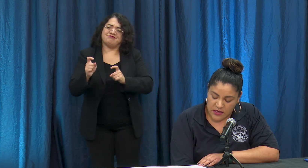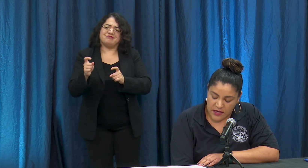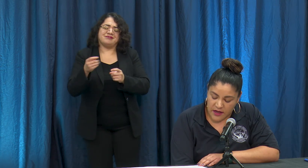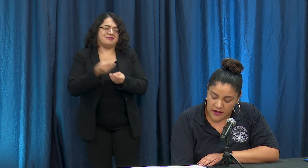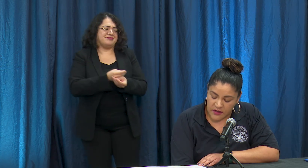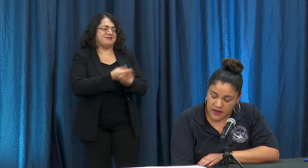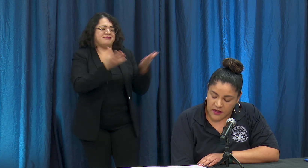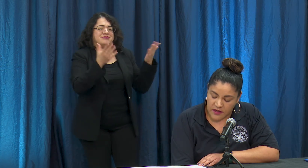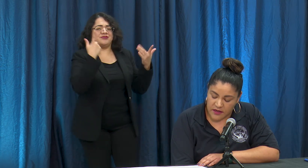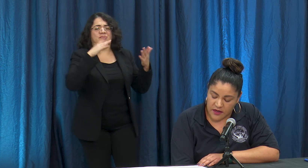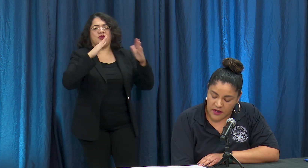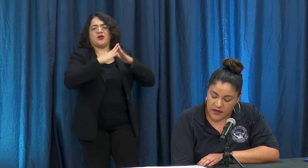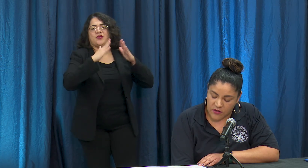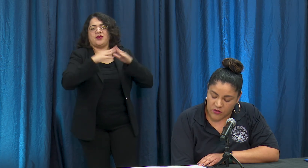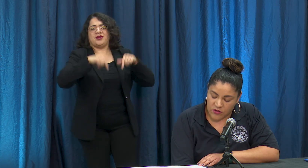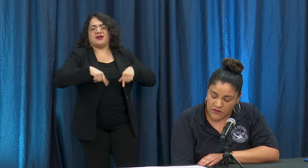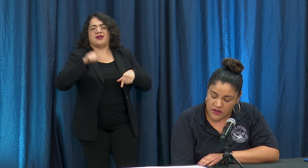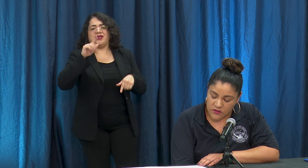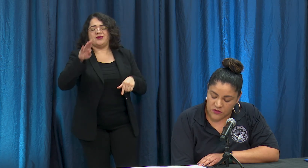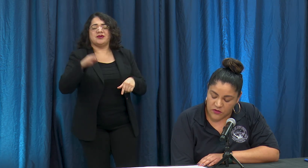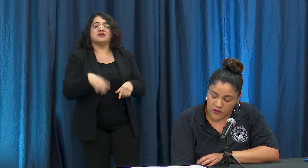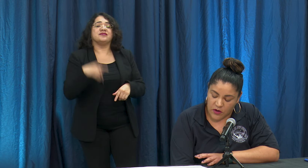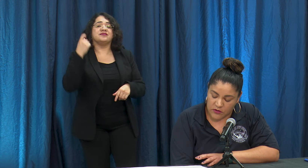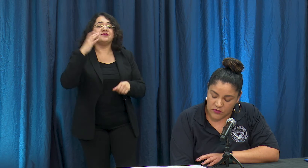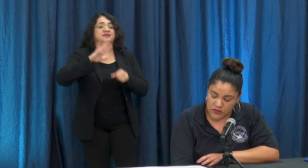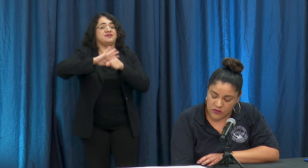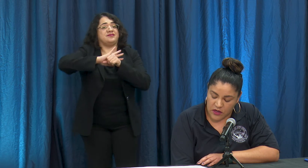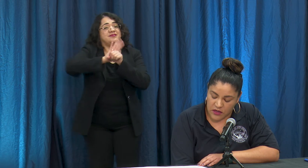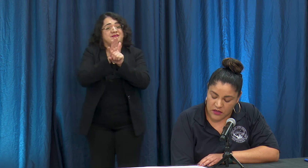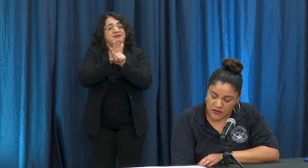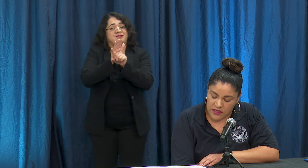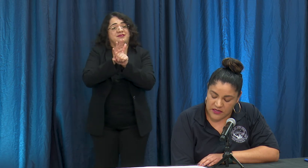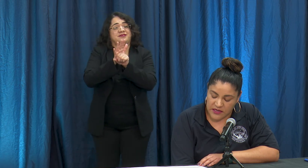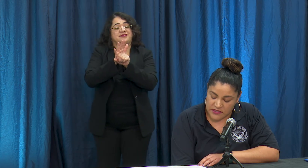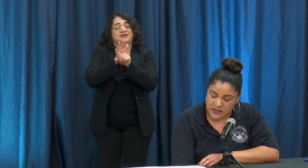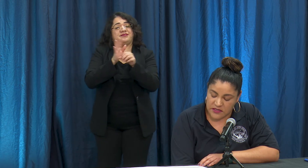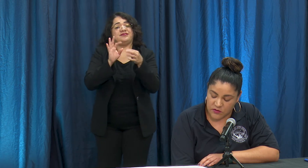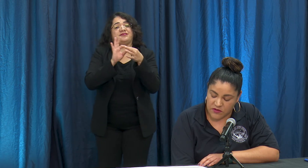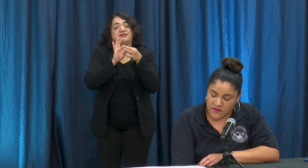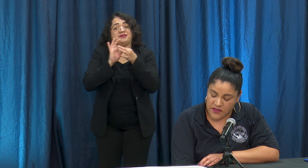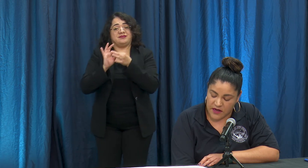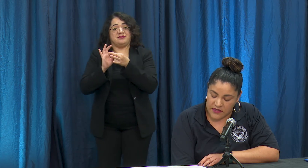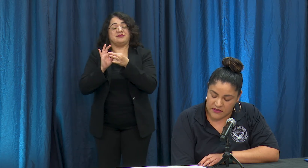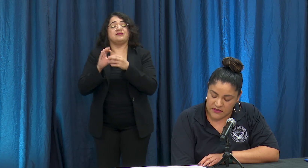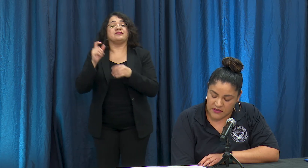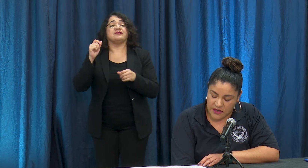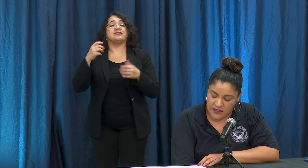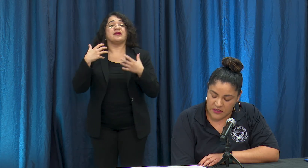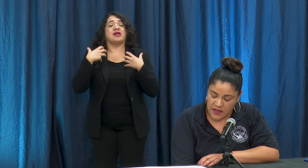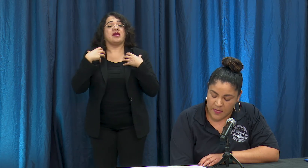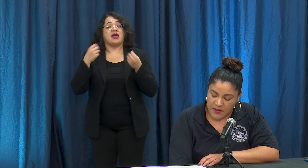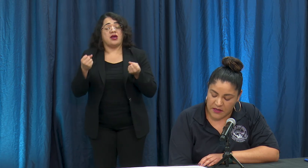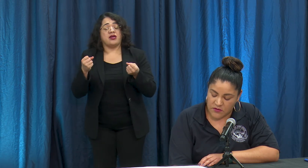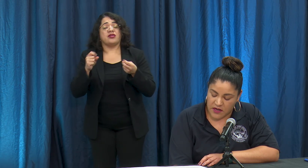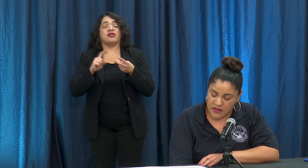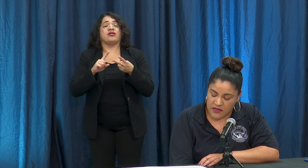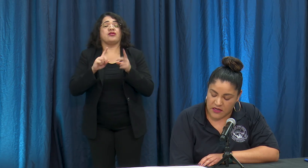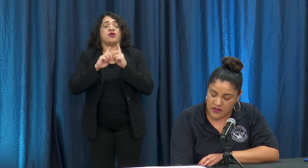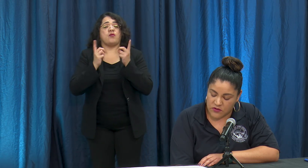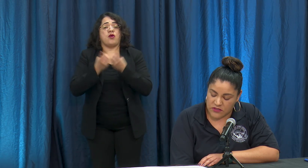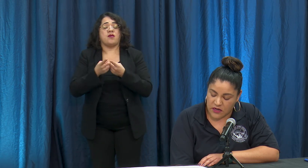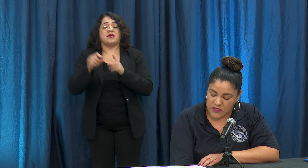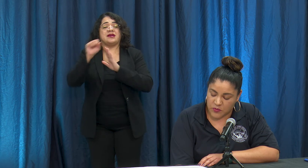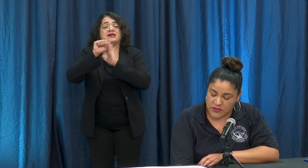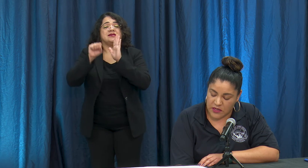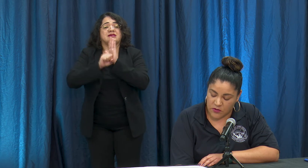queremos agregar que el coronavirus, las agencias de salud y federales y estatales para ayudar a